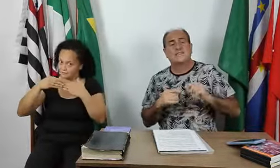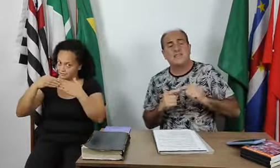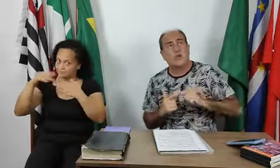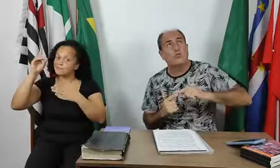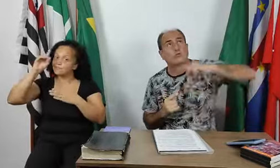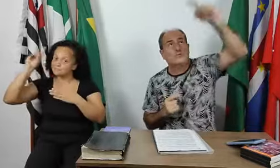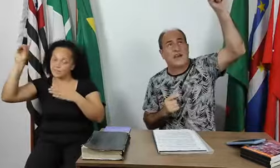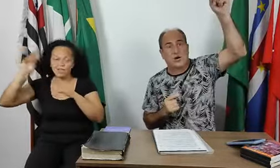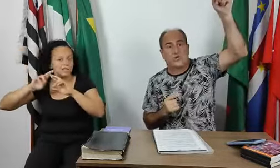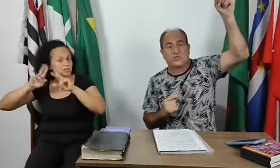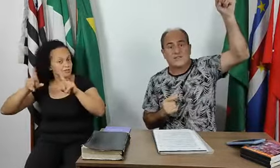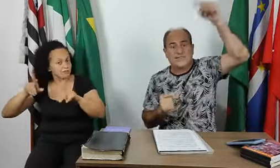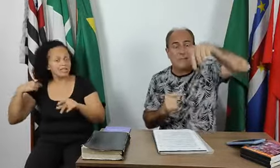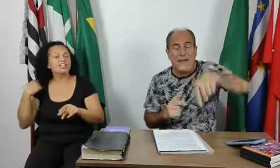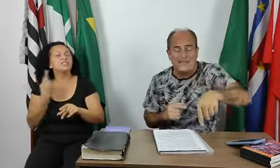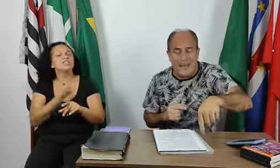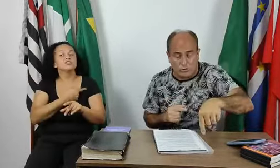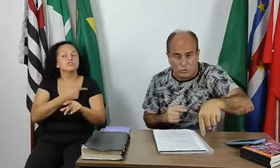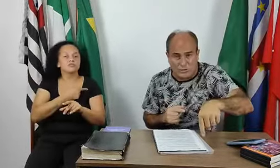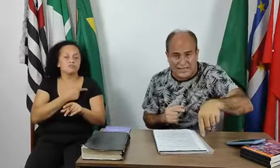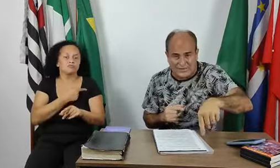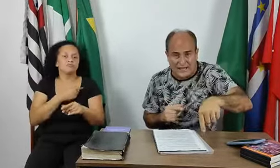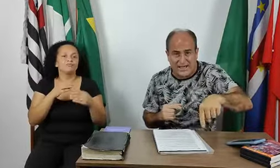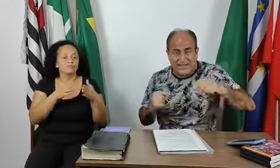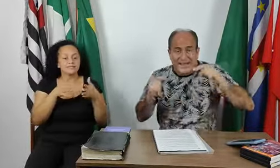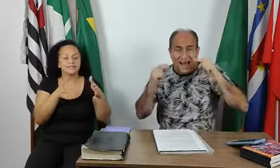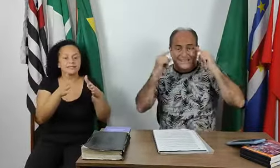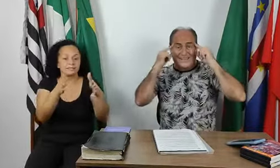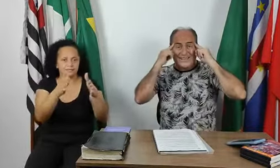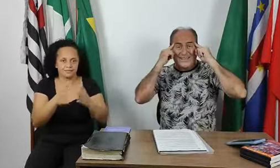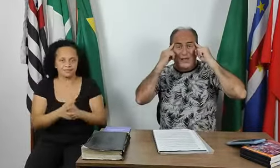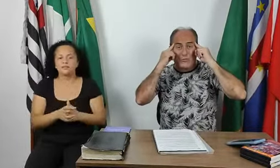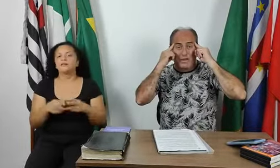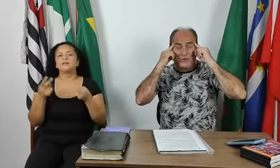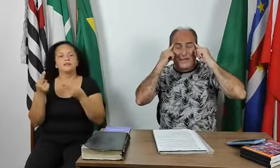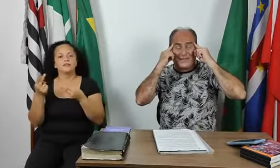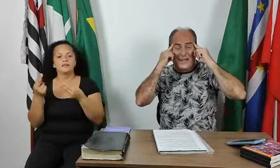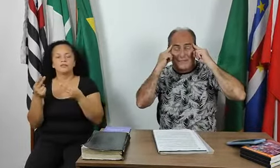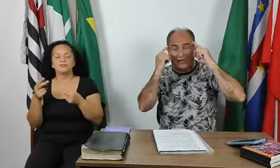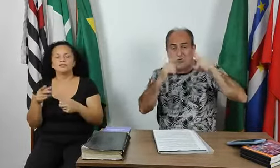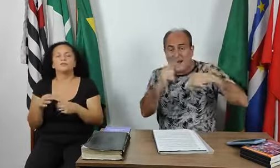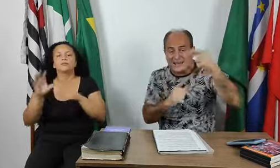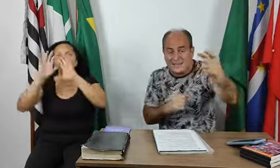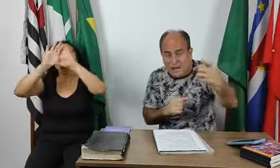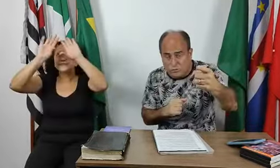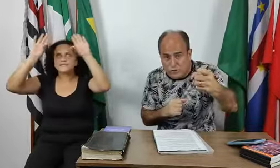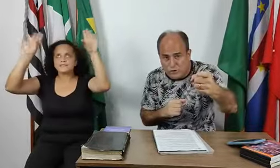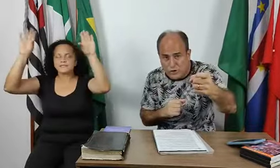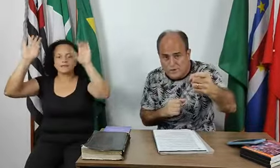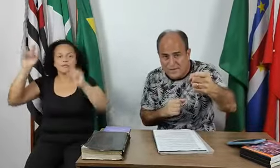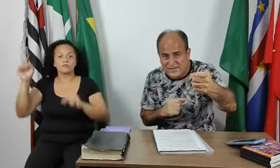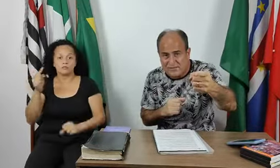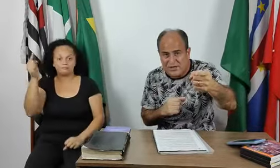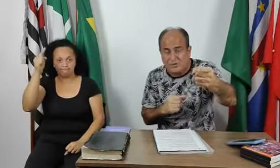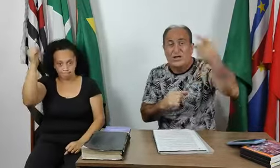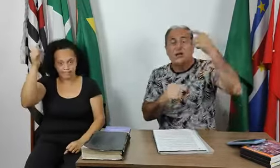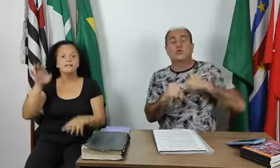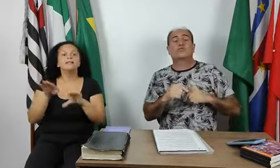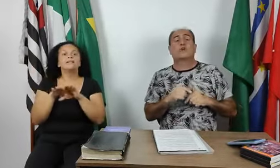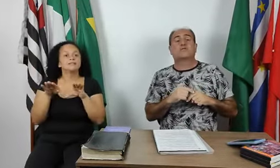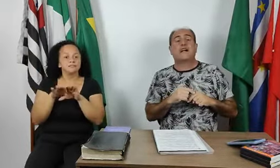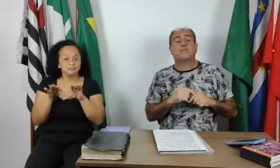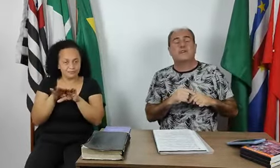Pois assim como o céu está mais alto do que a terra, assim são meus pensamentos mais altos do que os vossos pensamentos,